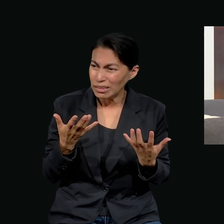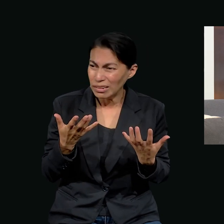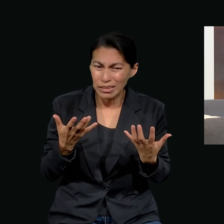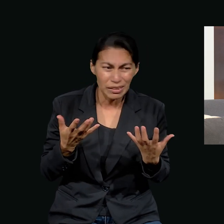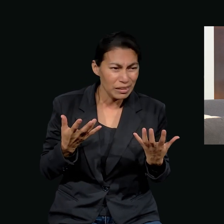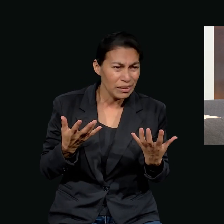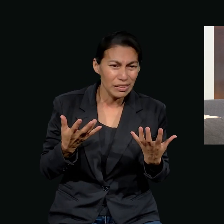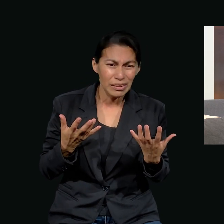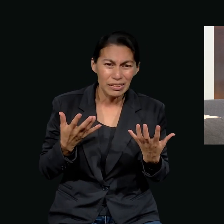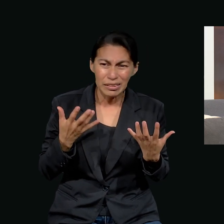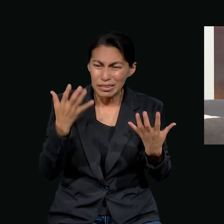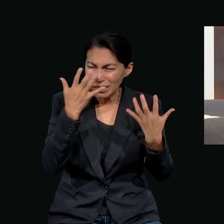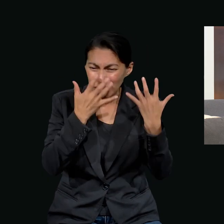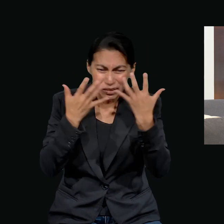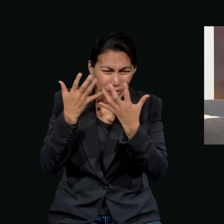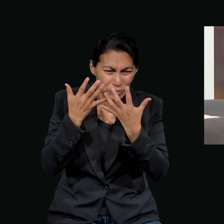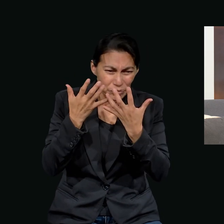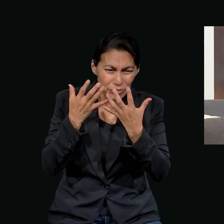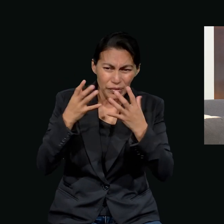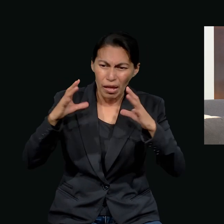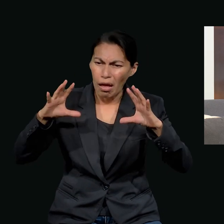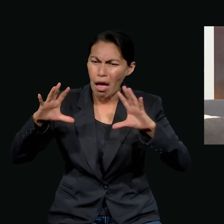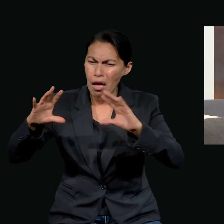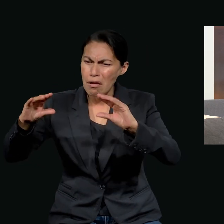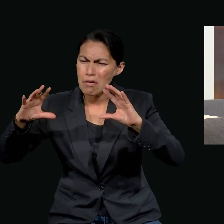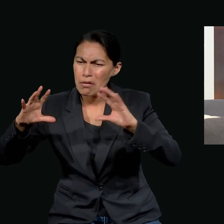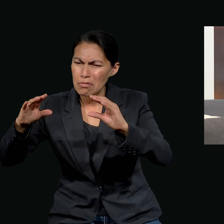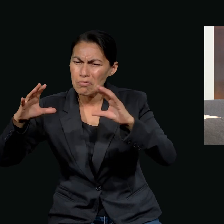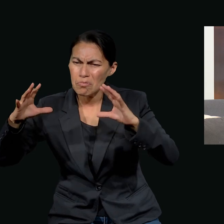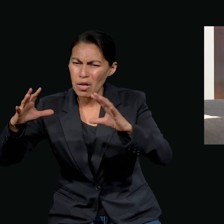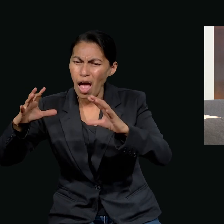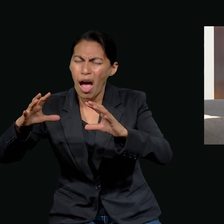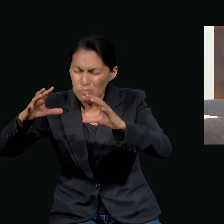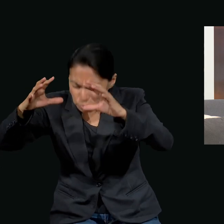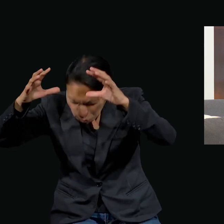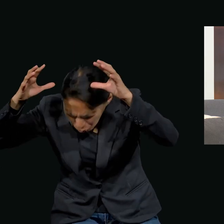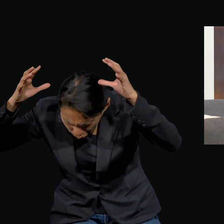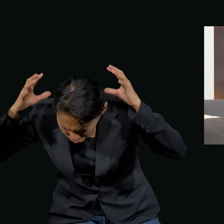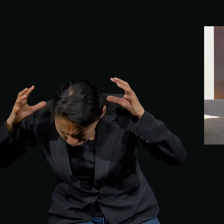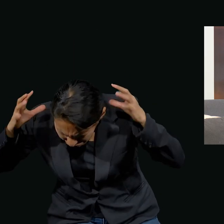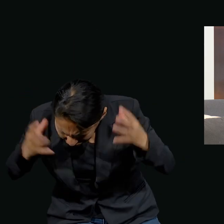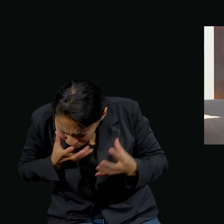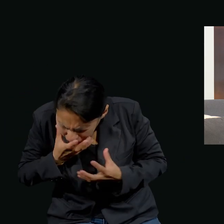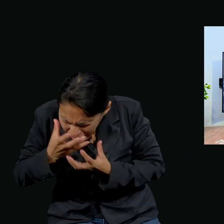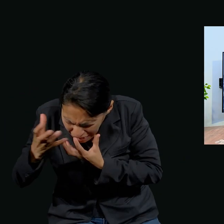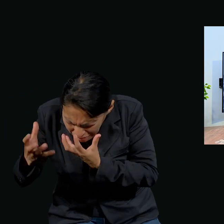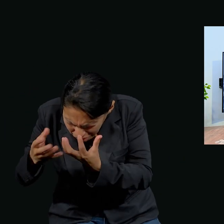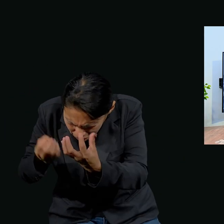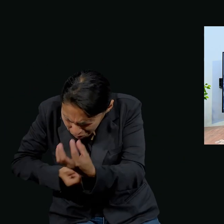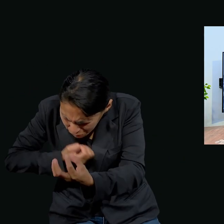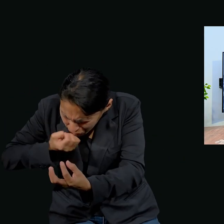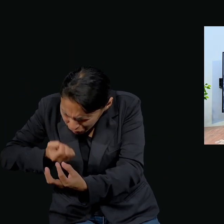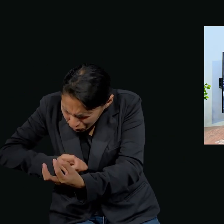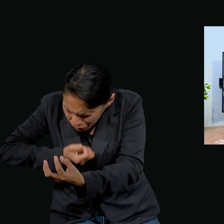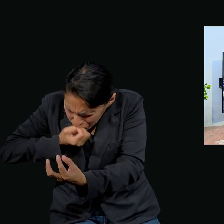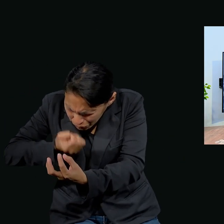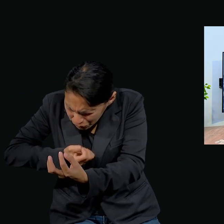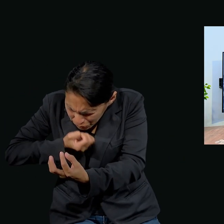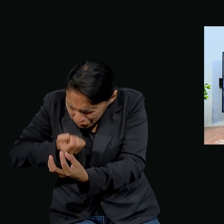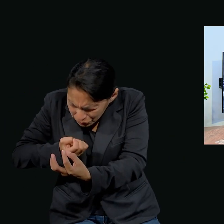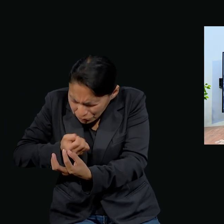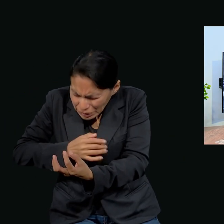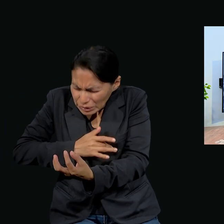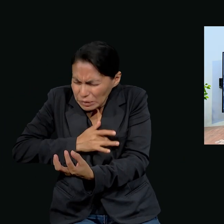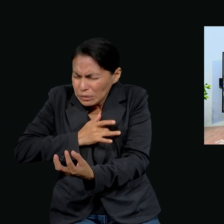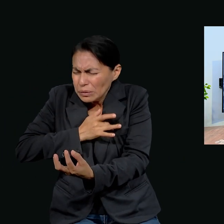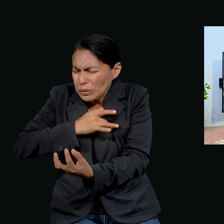metí la cabeza así contra la almohada y clamé a Dios con toda el alma y el corazón. Y Dios siempre oye esas